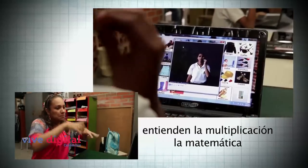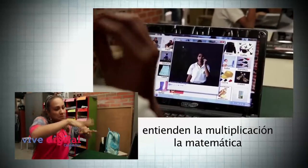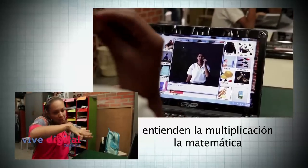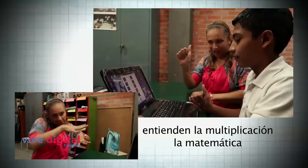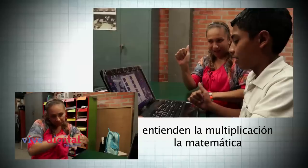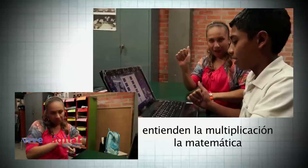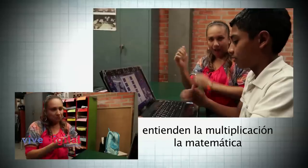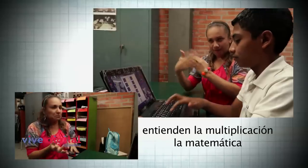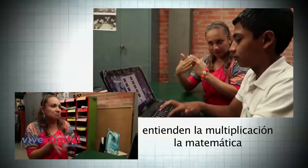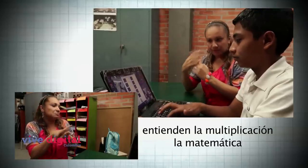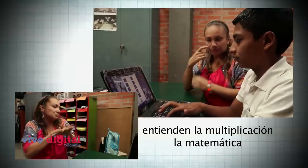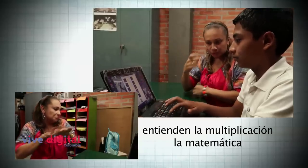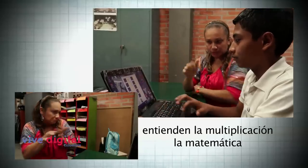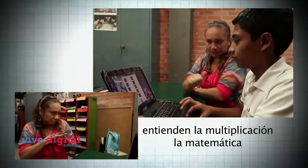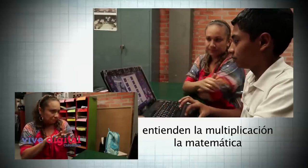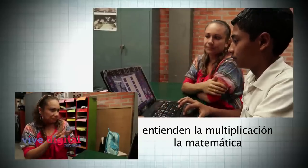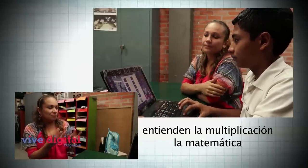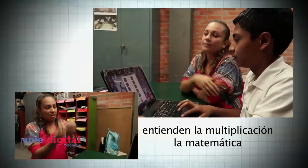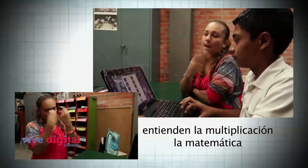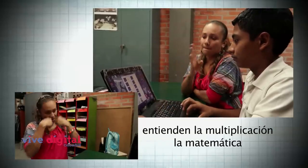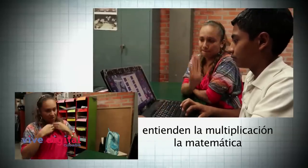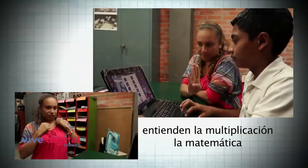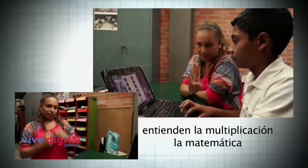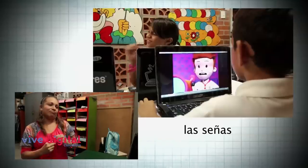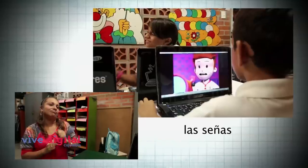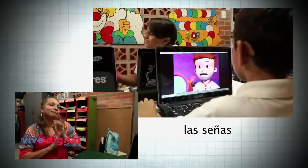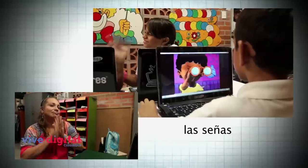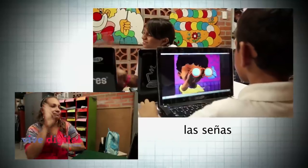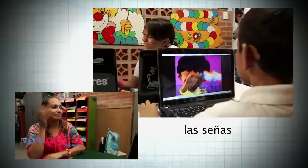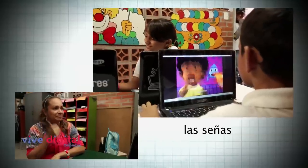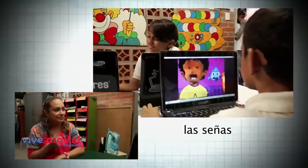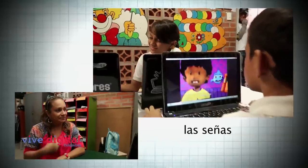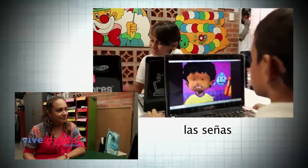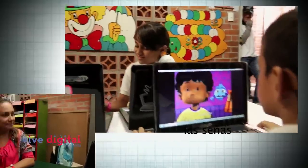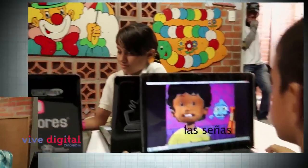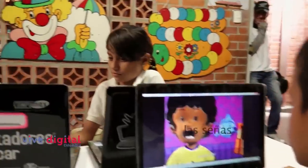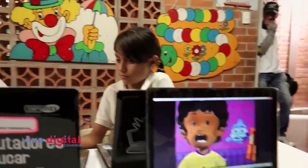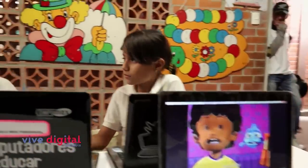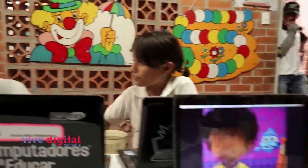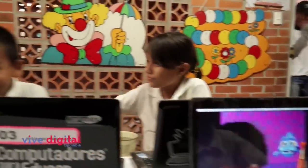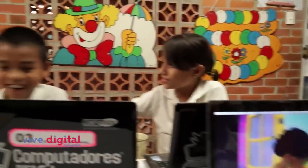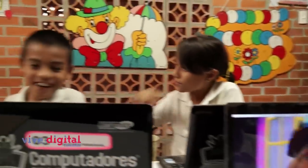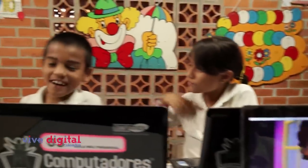adelante. Entienden la multiplicación, la matemática, las señas.